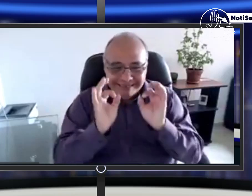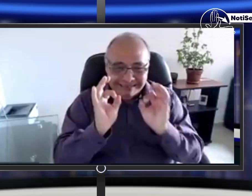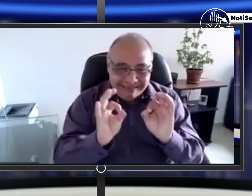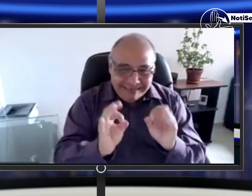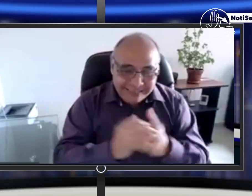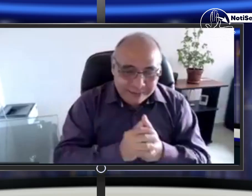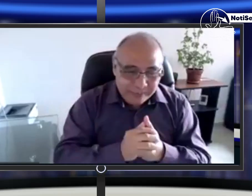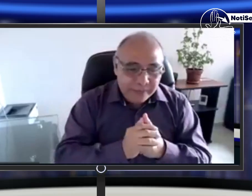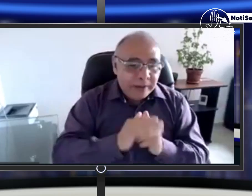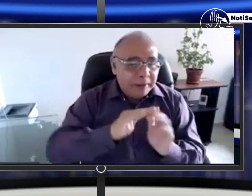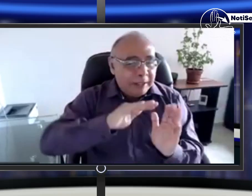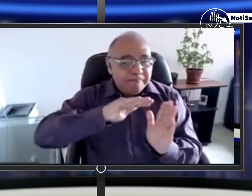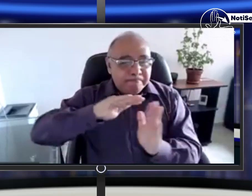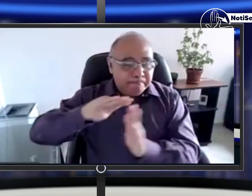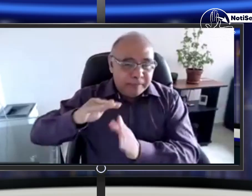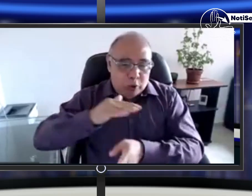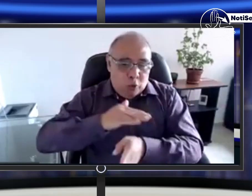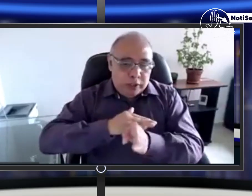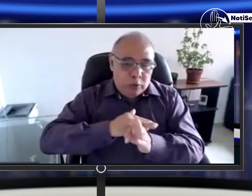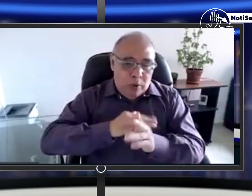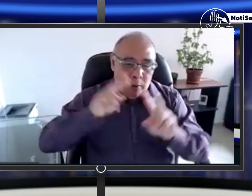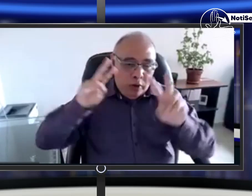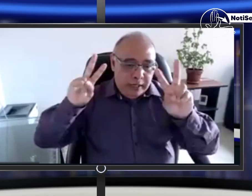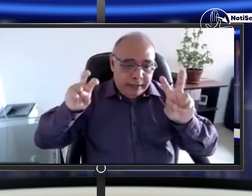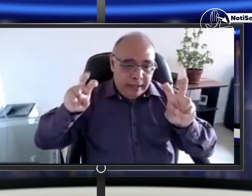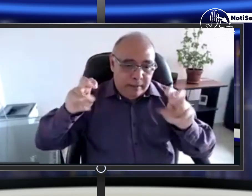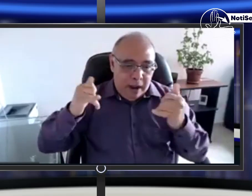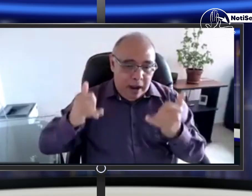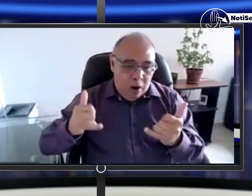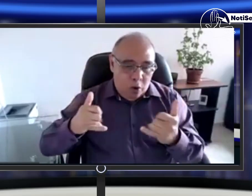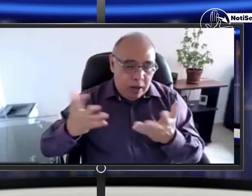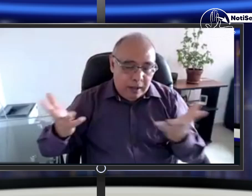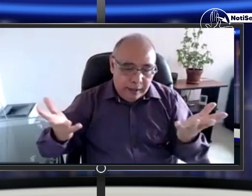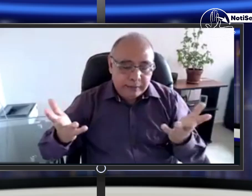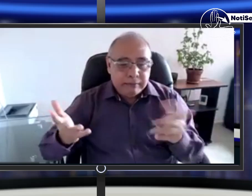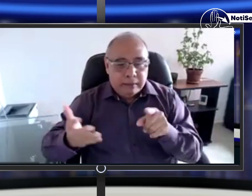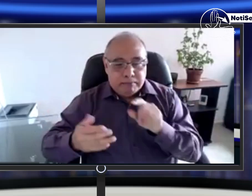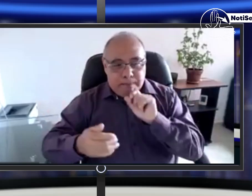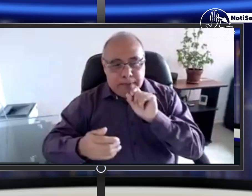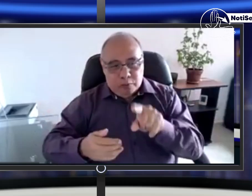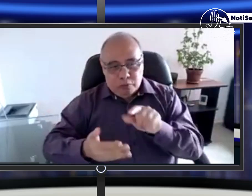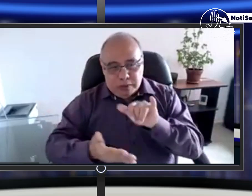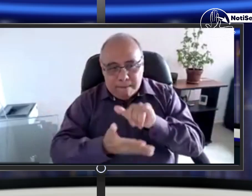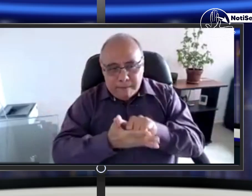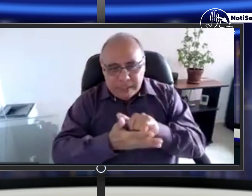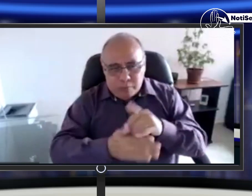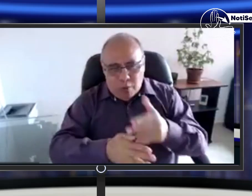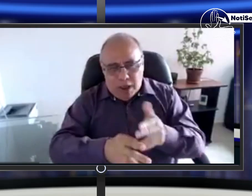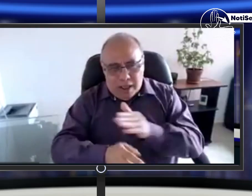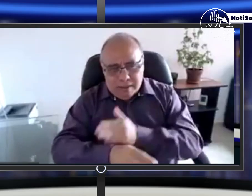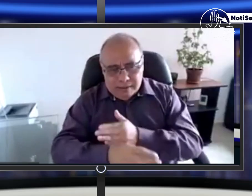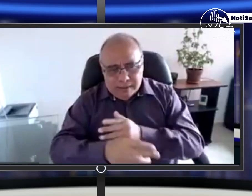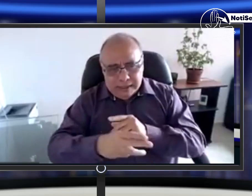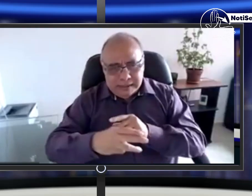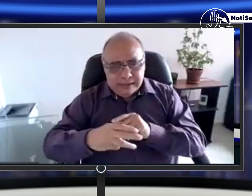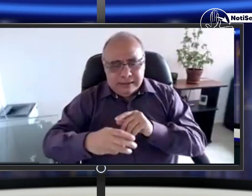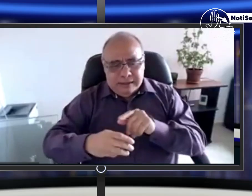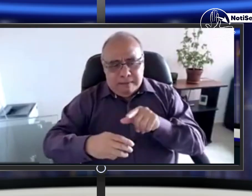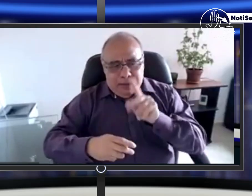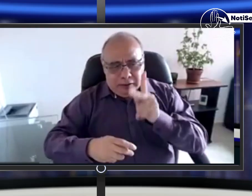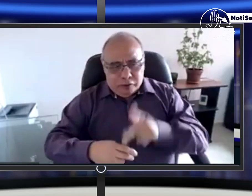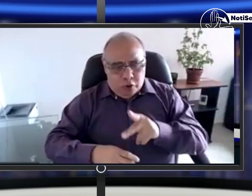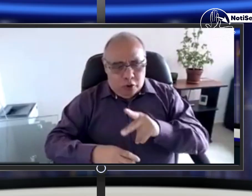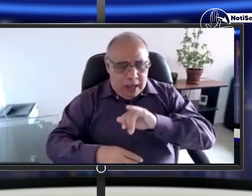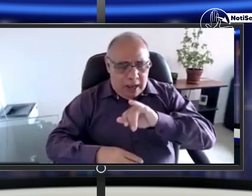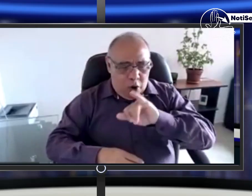típica tolimense, Coca-Cola, todo. Creo que voy a tener que ir. Bueno, entonces, continuamos con la pregunta